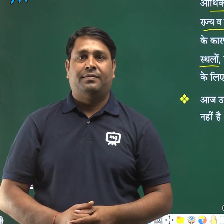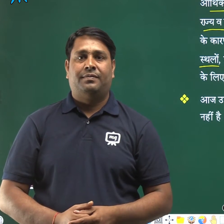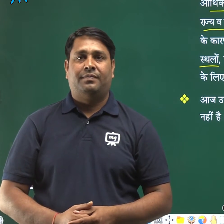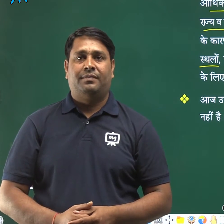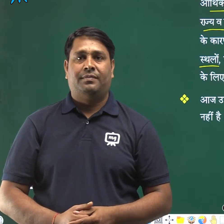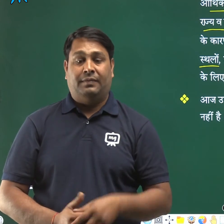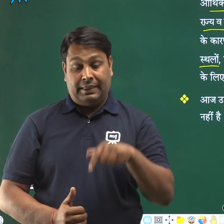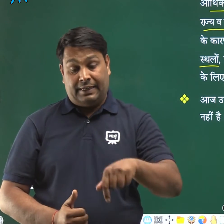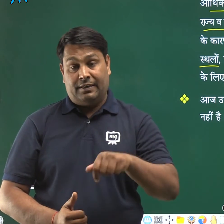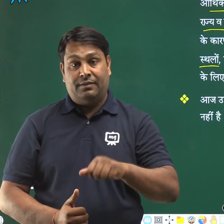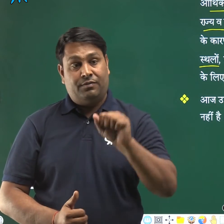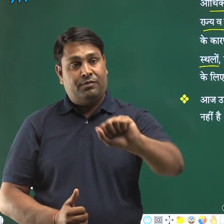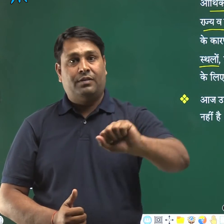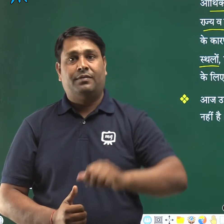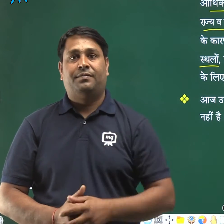आज उनका